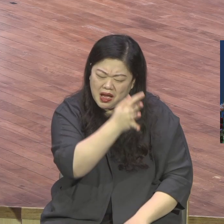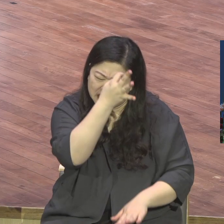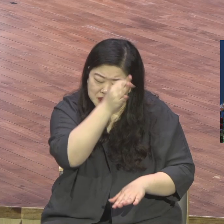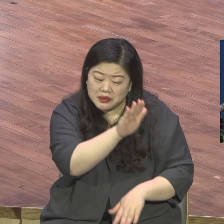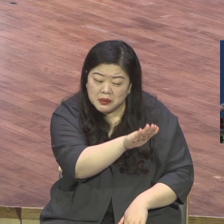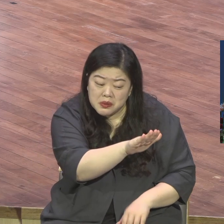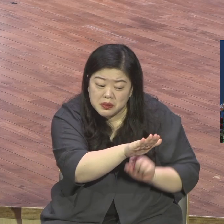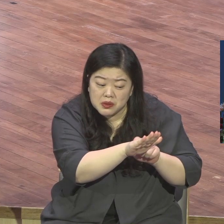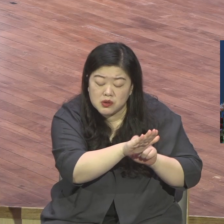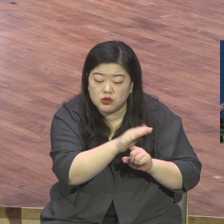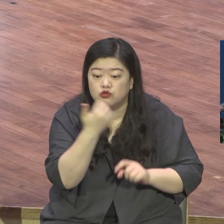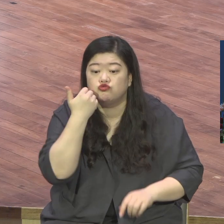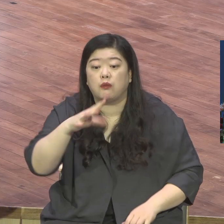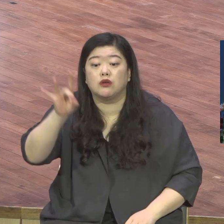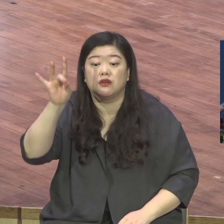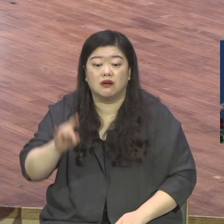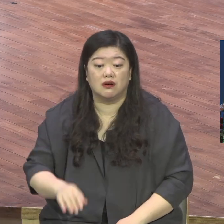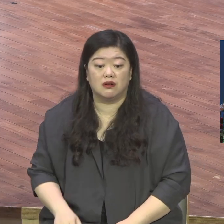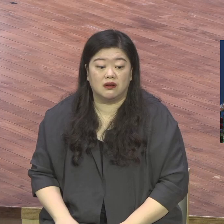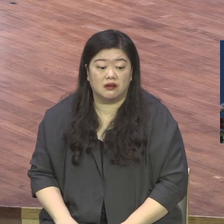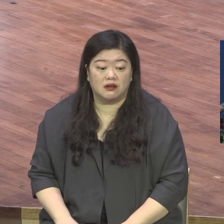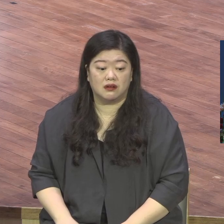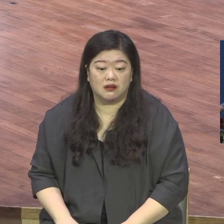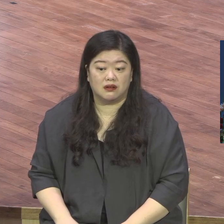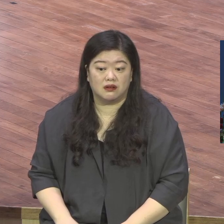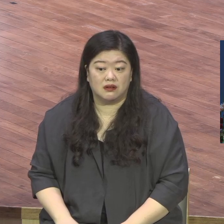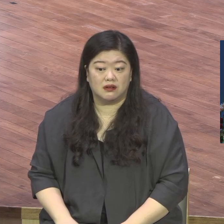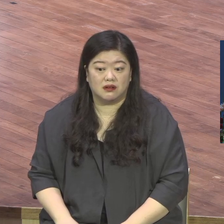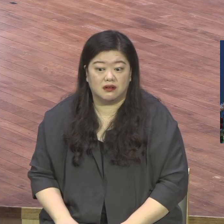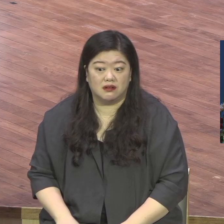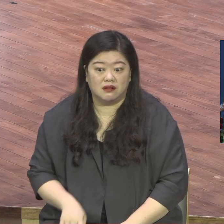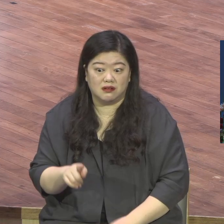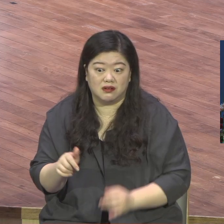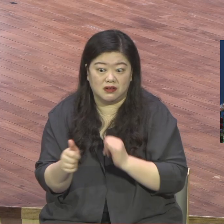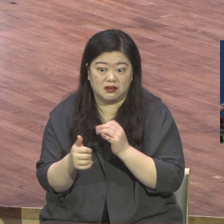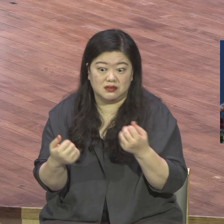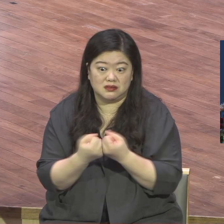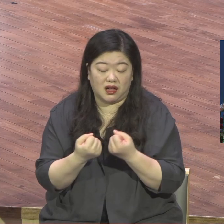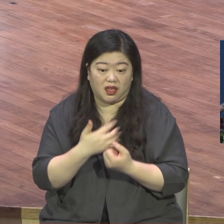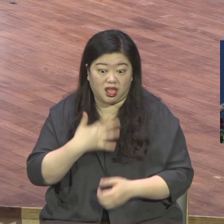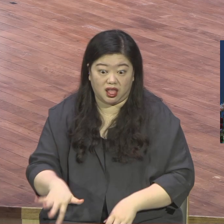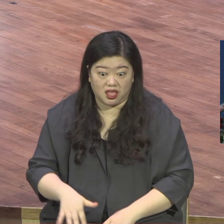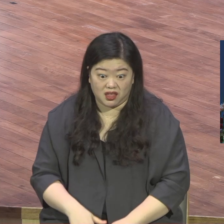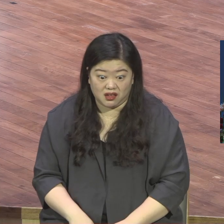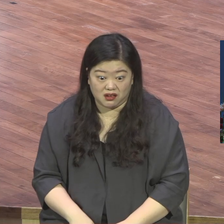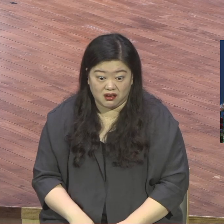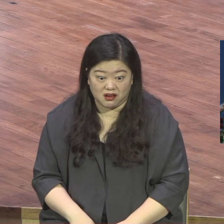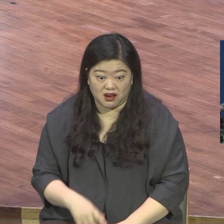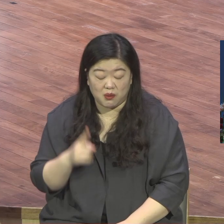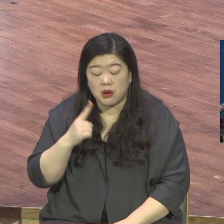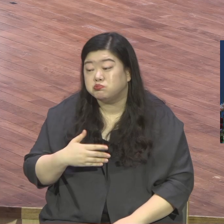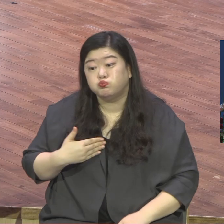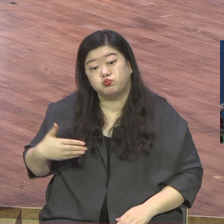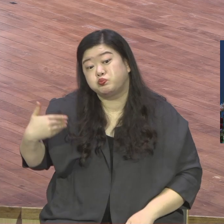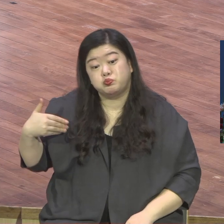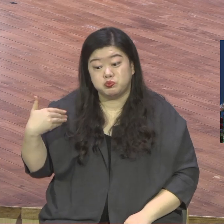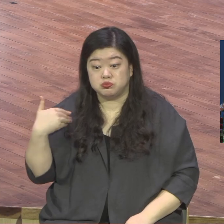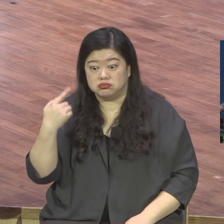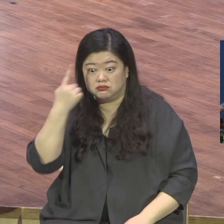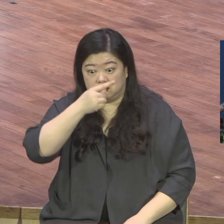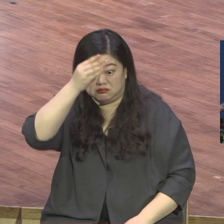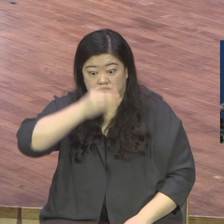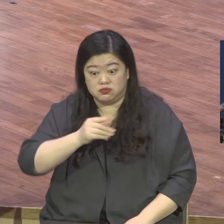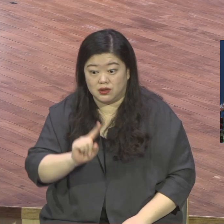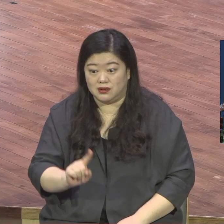것도 좀 이상하잖아요. 가끔 하죠, 가끔. 가끔 하는데 자, 이때